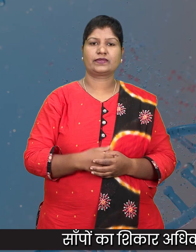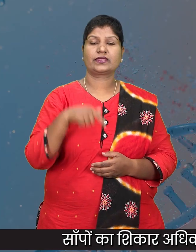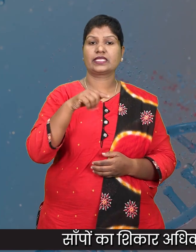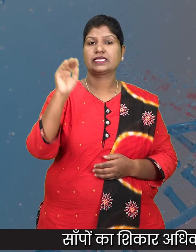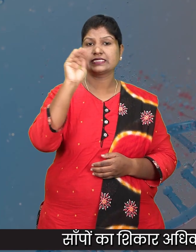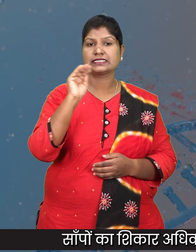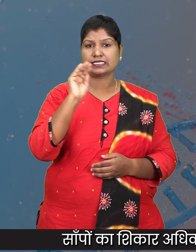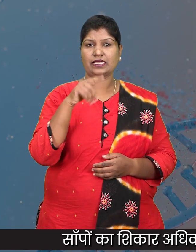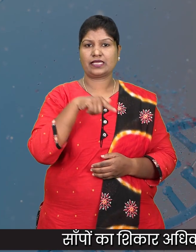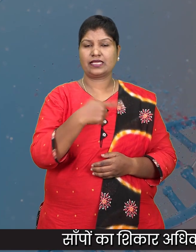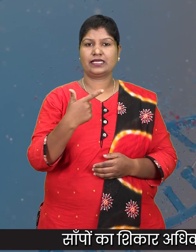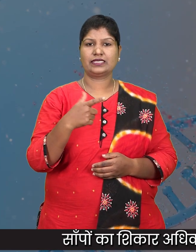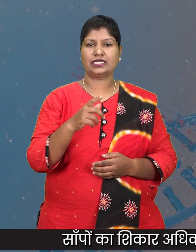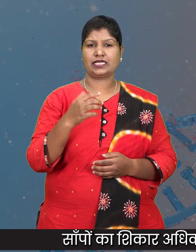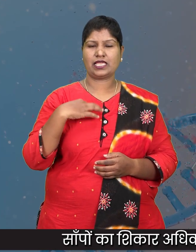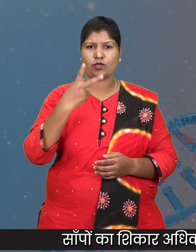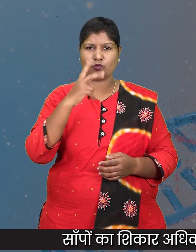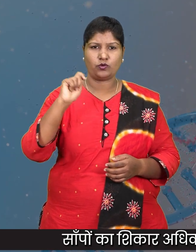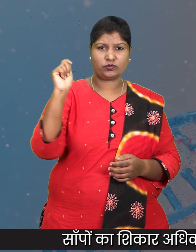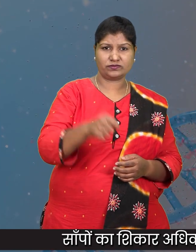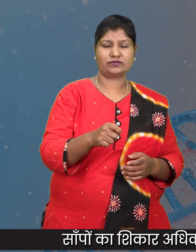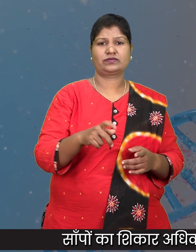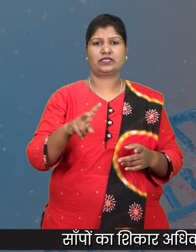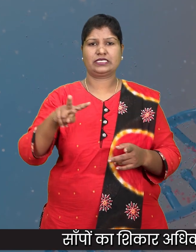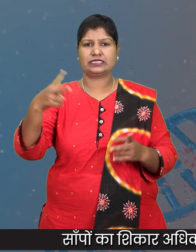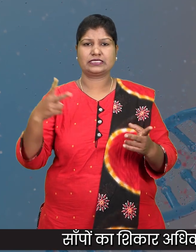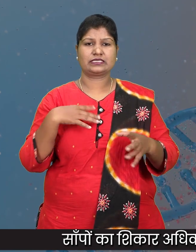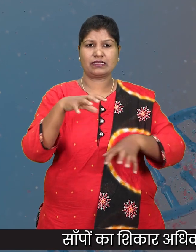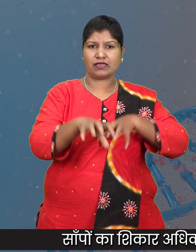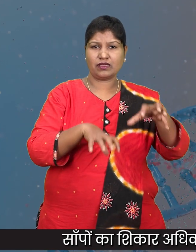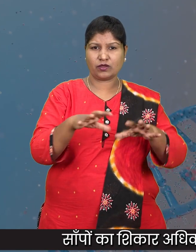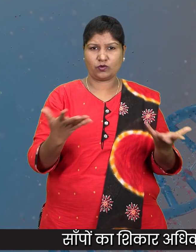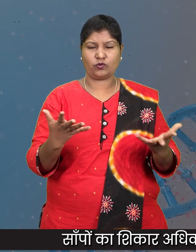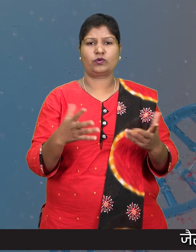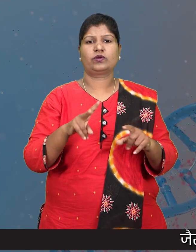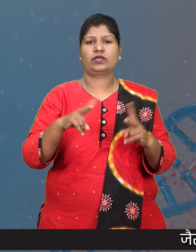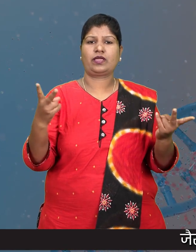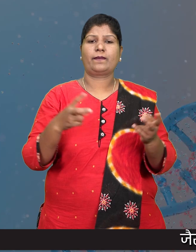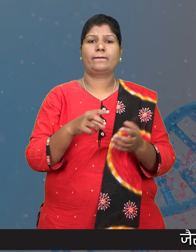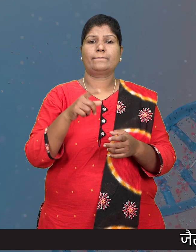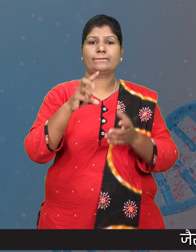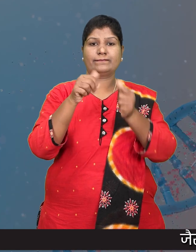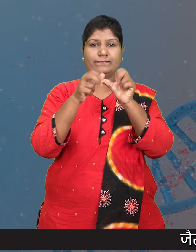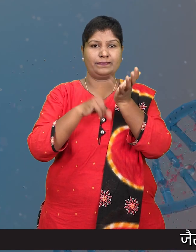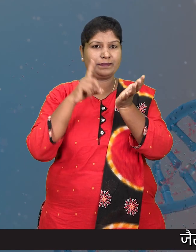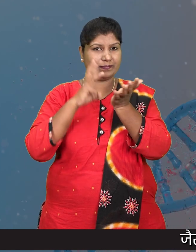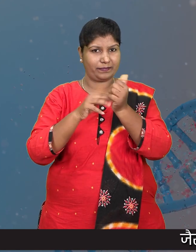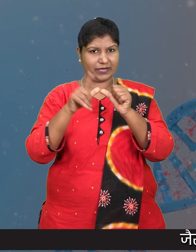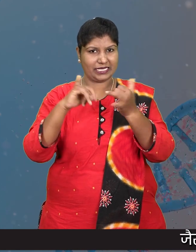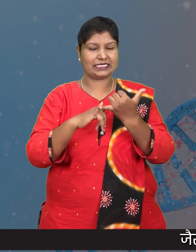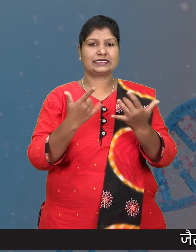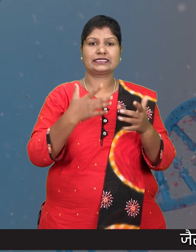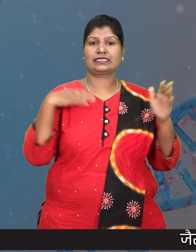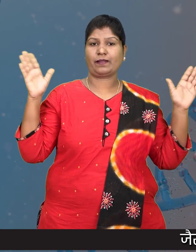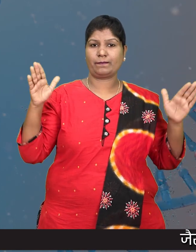सांपों का शिकार अधिक उन्नत जानवरों के समूह द्वारा किया गया था, जैसे कि पक्षी